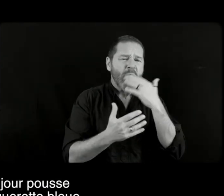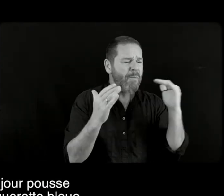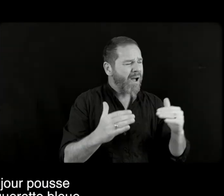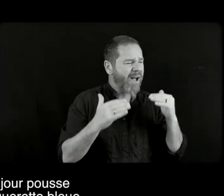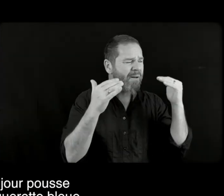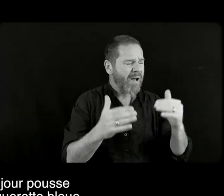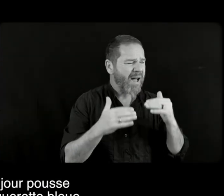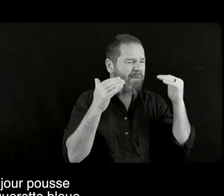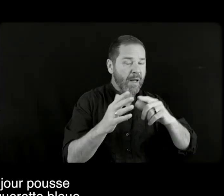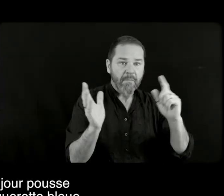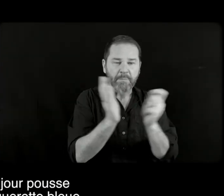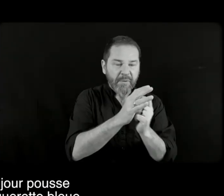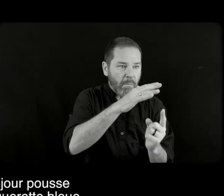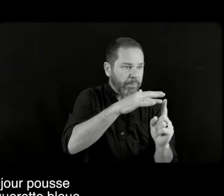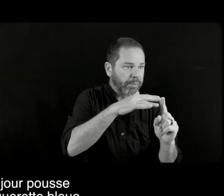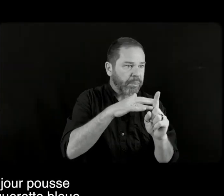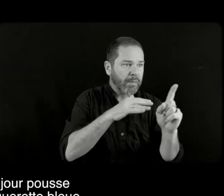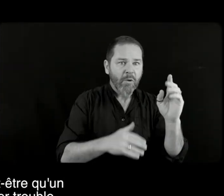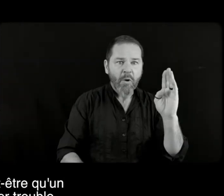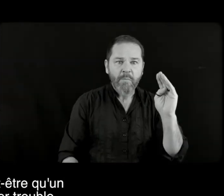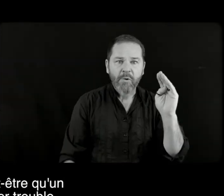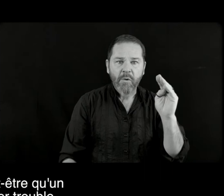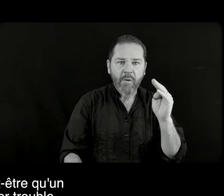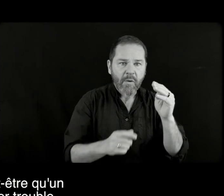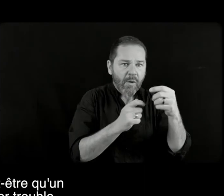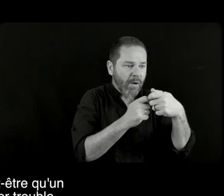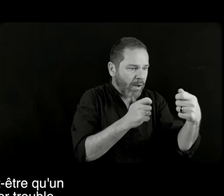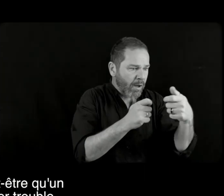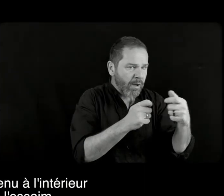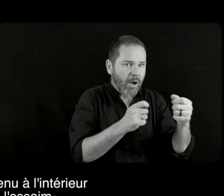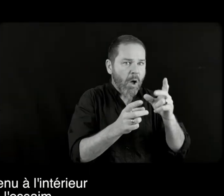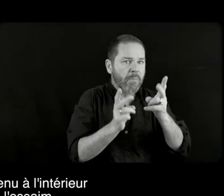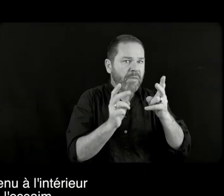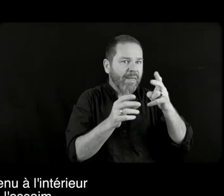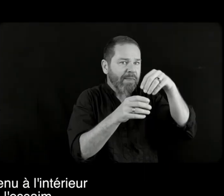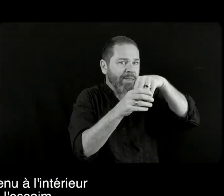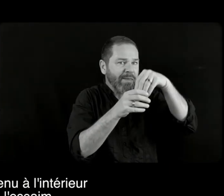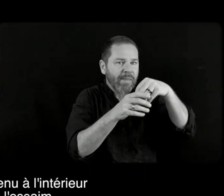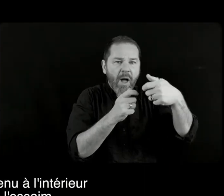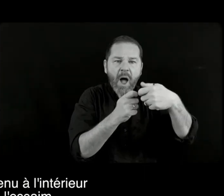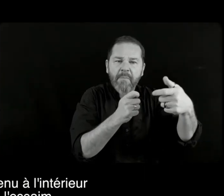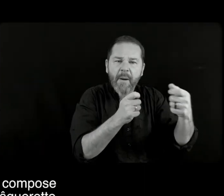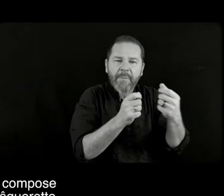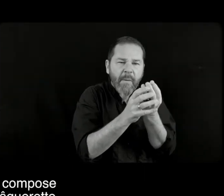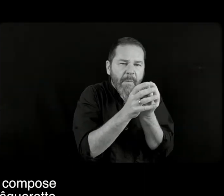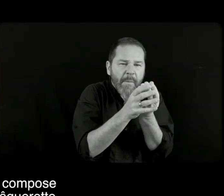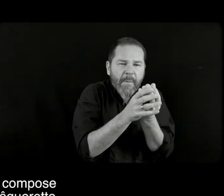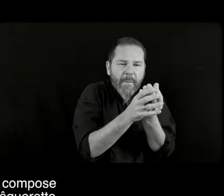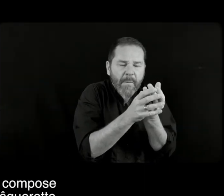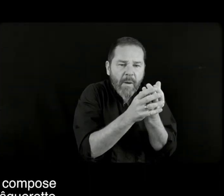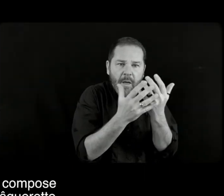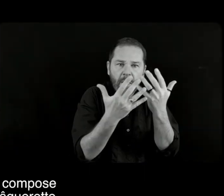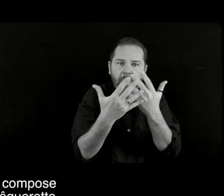jour pousse une pâquerette bleue. Peut-être qu'un léger trouble est survenu à l'intérieur de l'essaim qui compose la